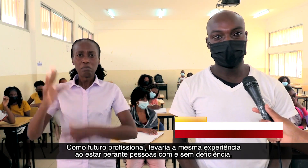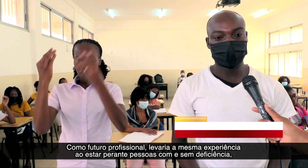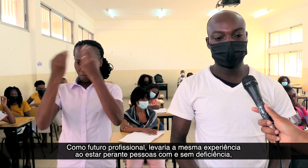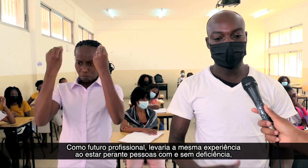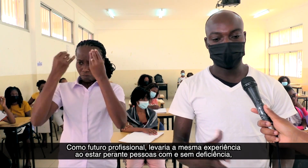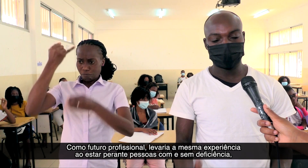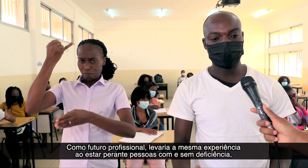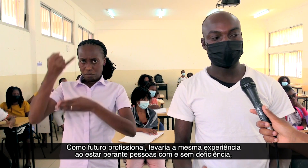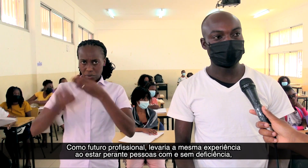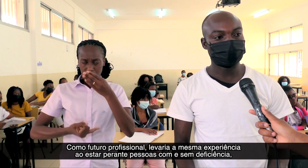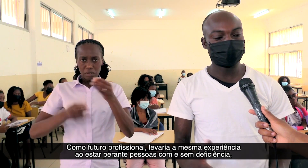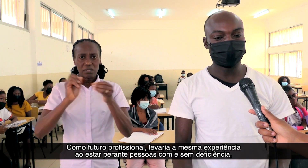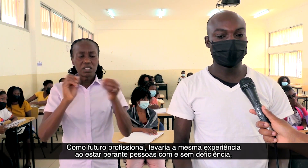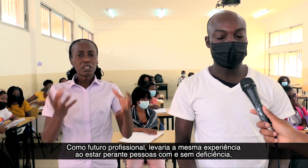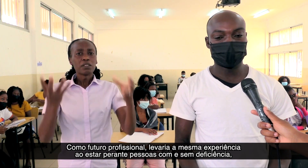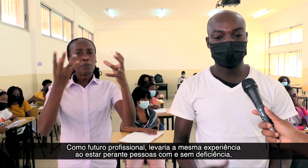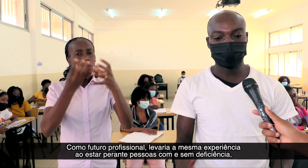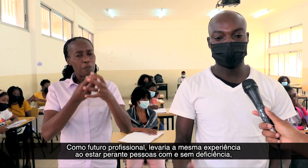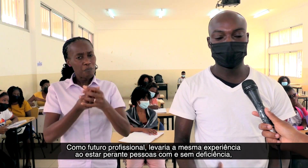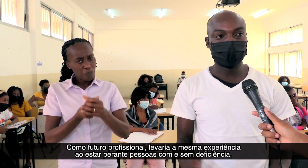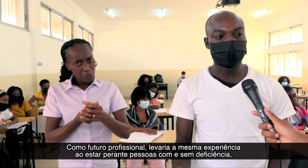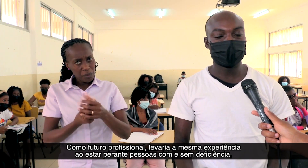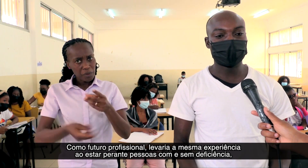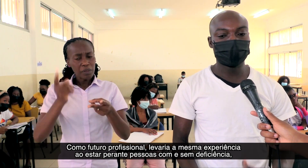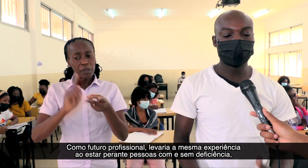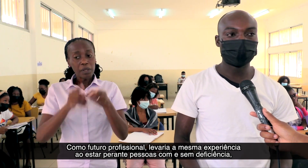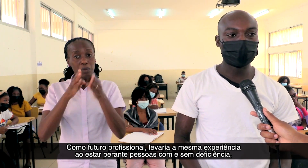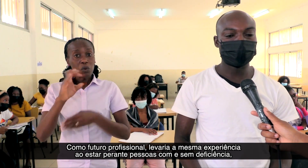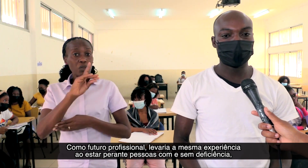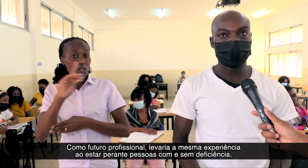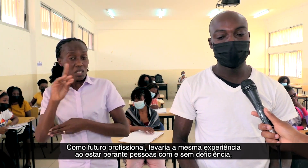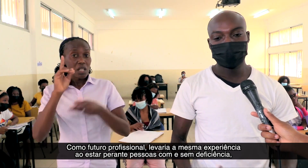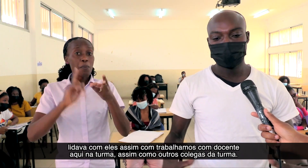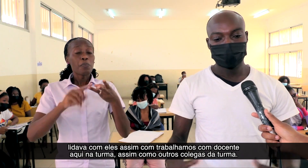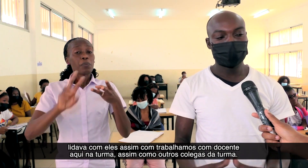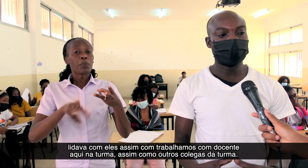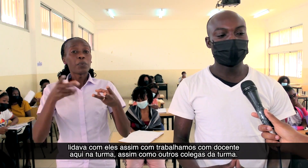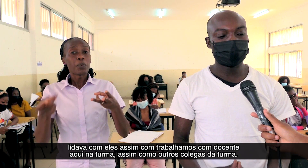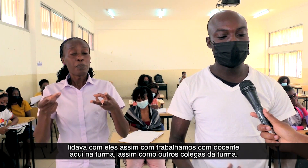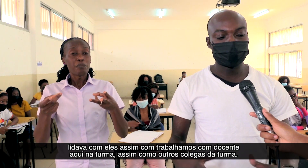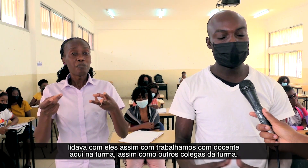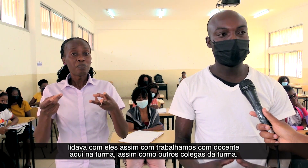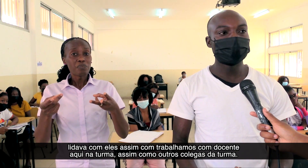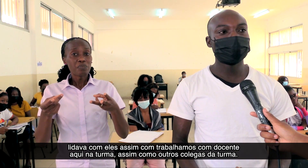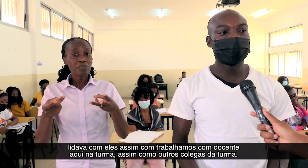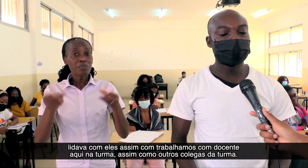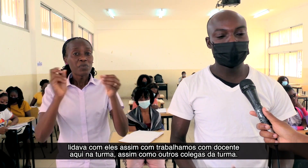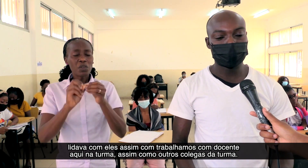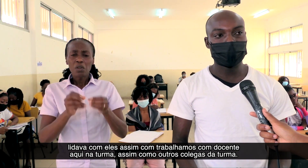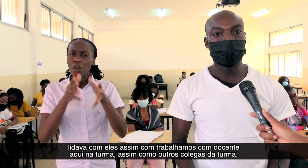perante pessoas com deficiência, assim como não deficiência, ia lidar com eles da mesma maneira que estamos a lidar